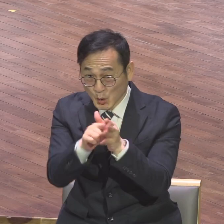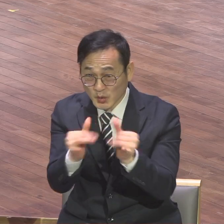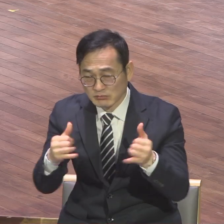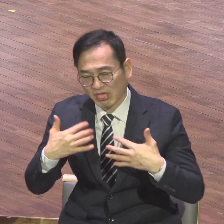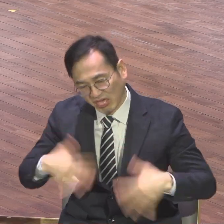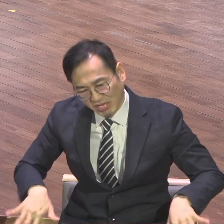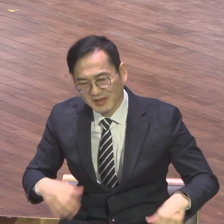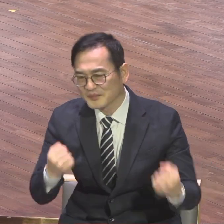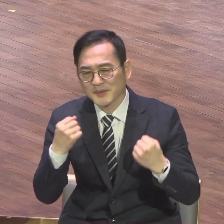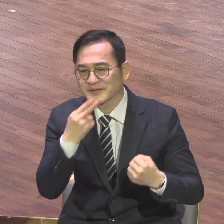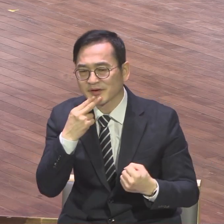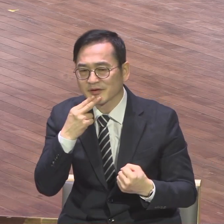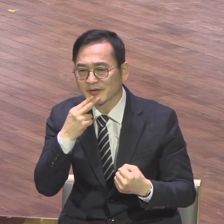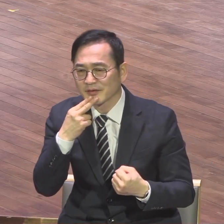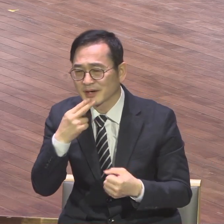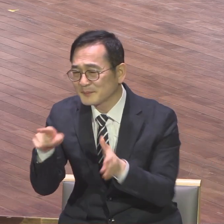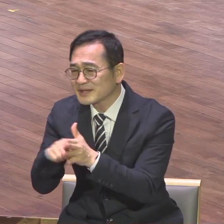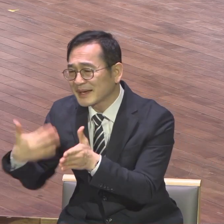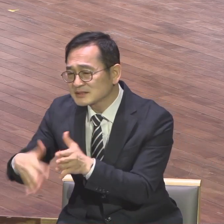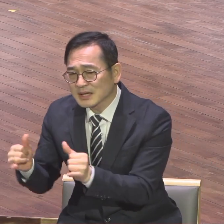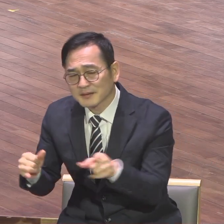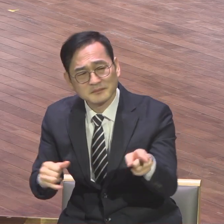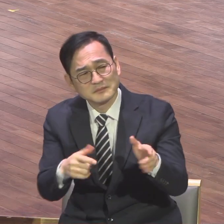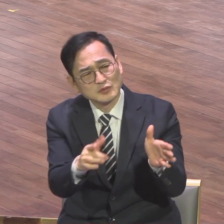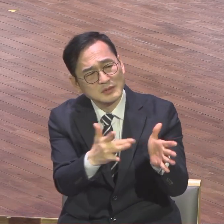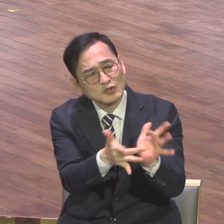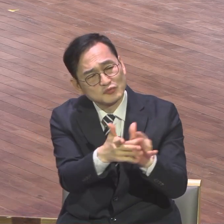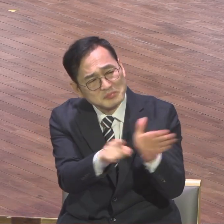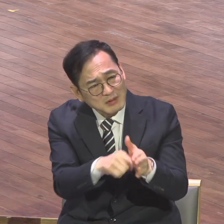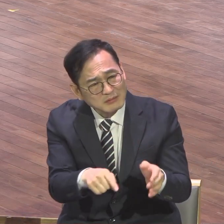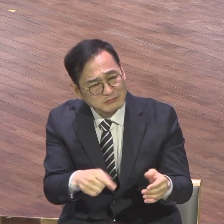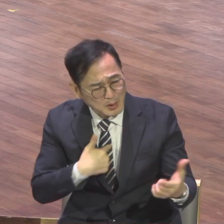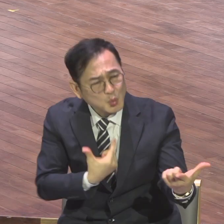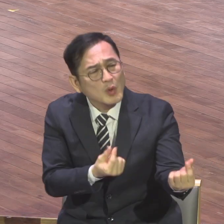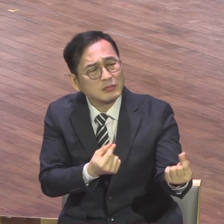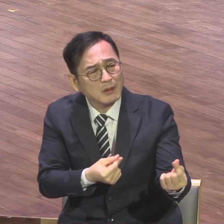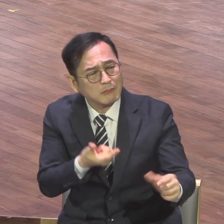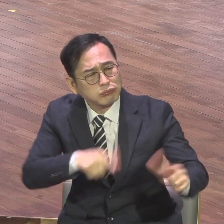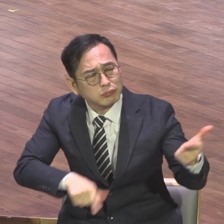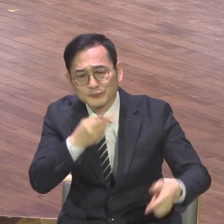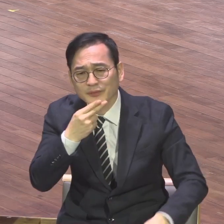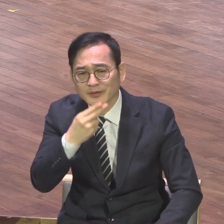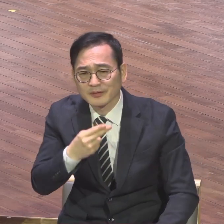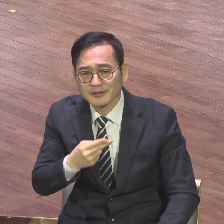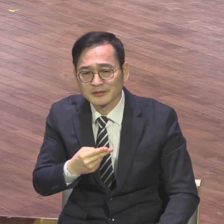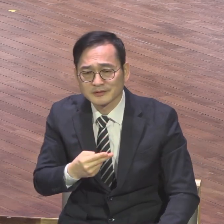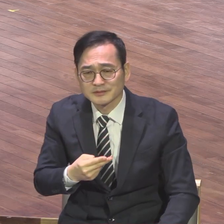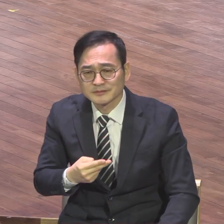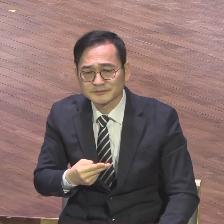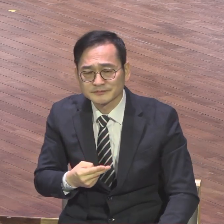불신자가 볼 때도 믿는 내나 안 믿는 나나 차이가 없어요. 너희는 세상에 빛이니